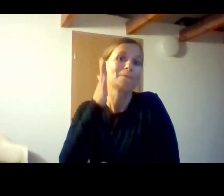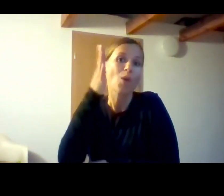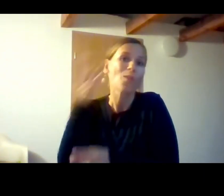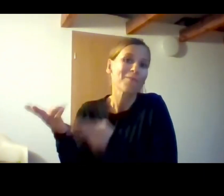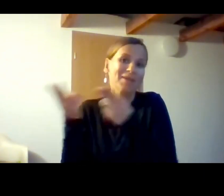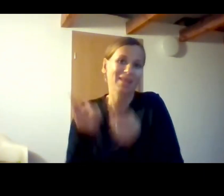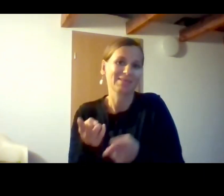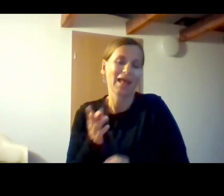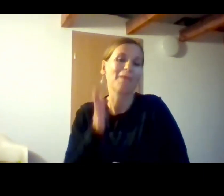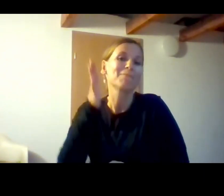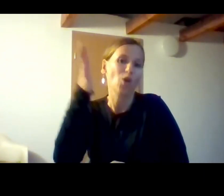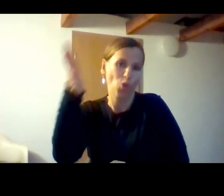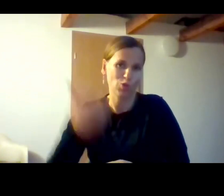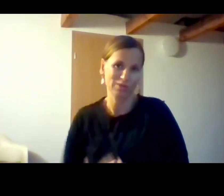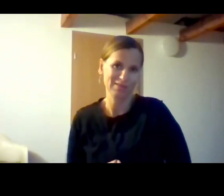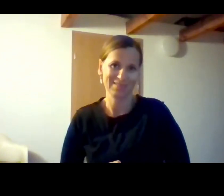prihodnost.